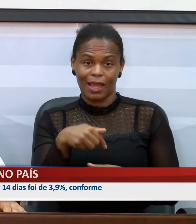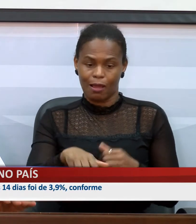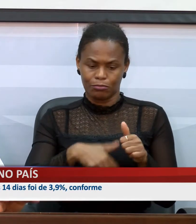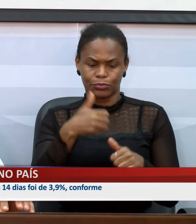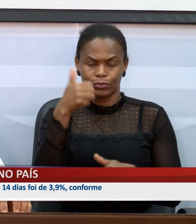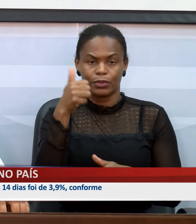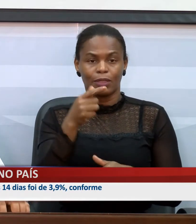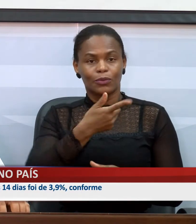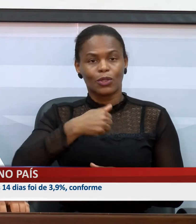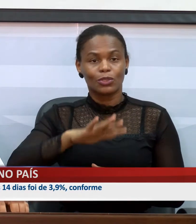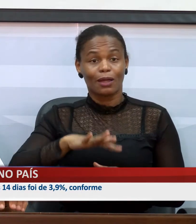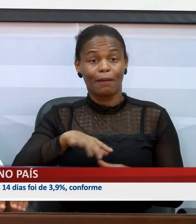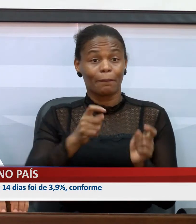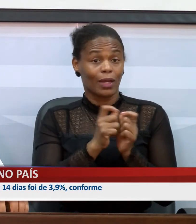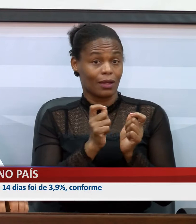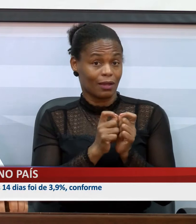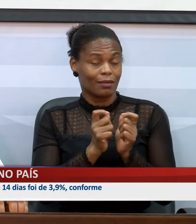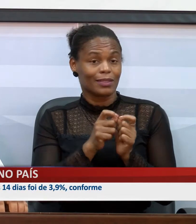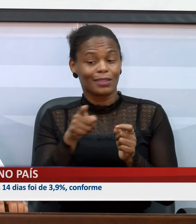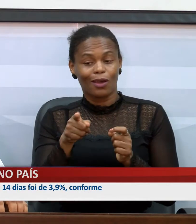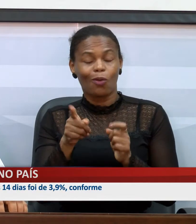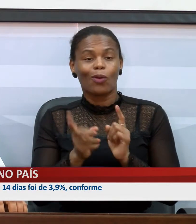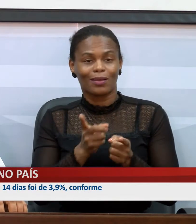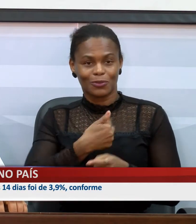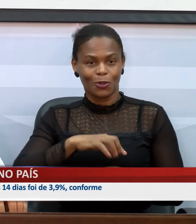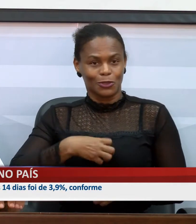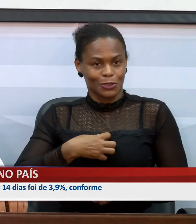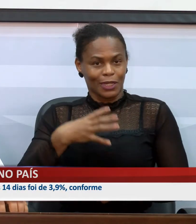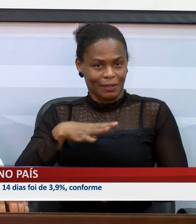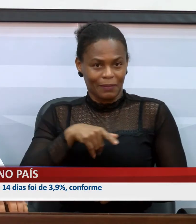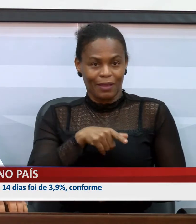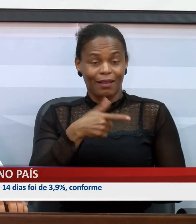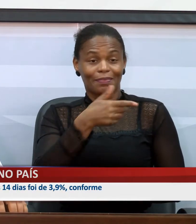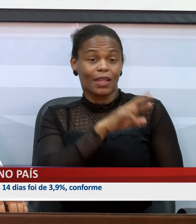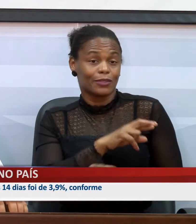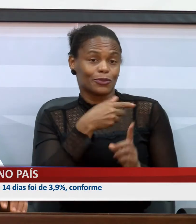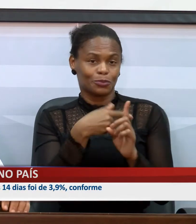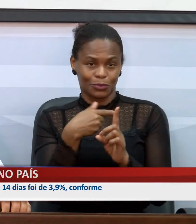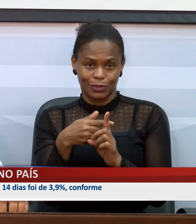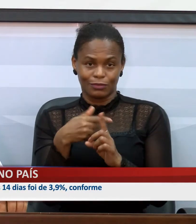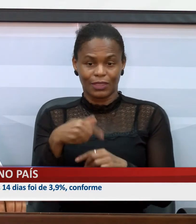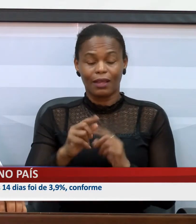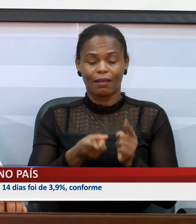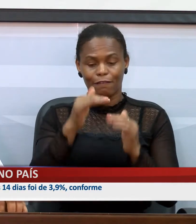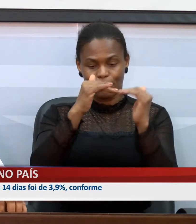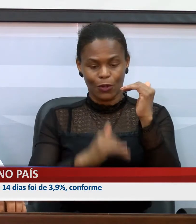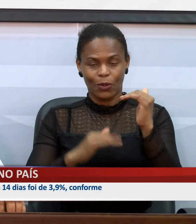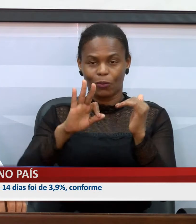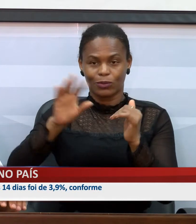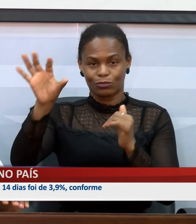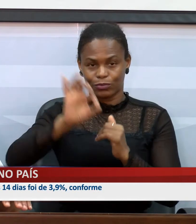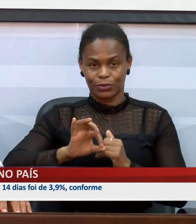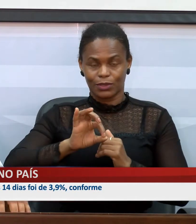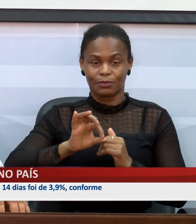melhoria. Estamos a aproximar daquilo que é o desejável em relação à taxa de positividade, que é inferior a